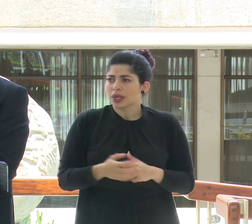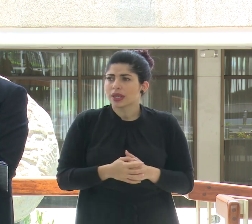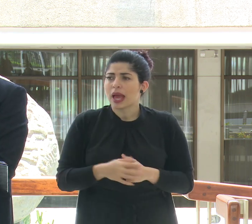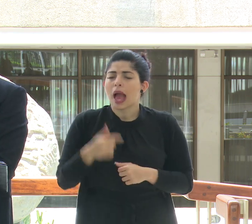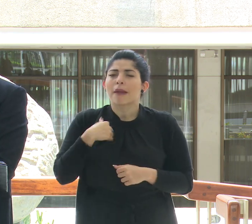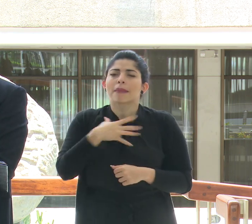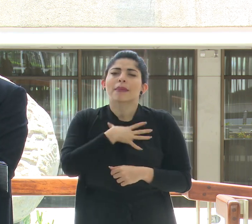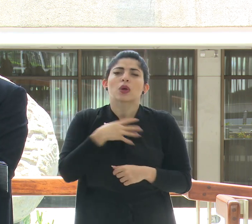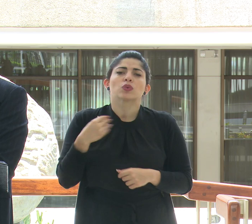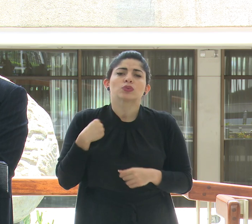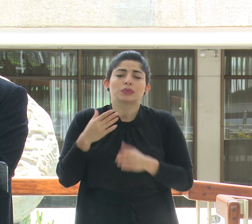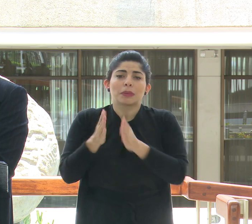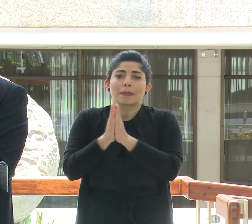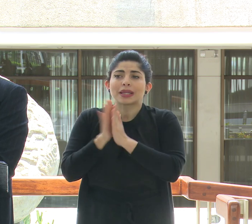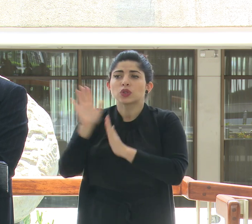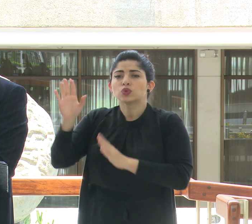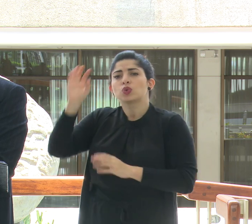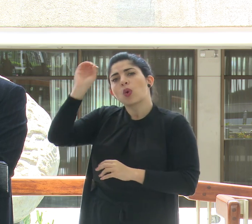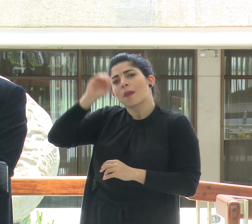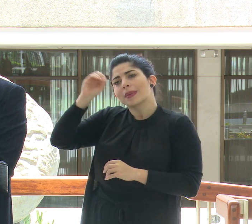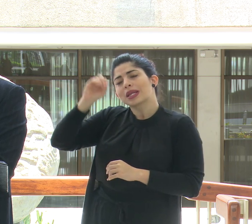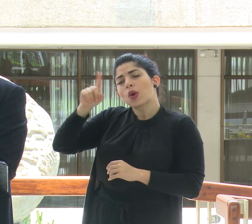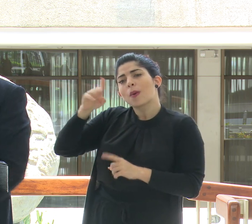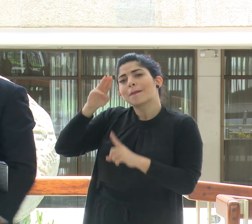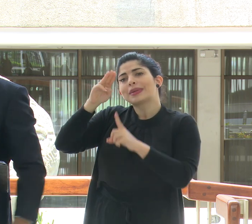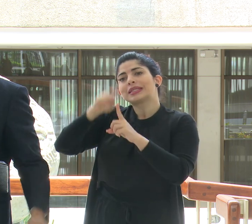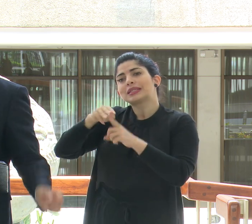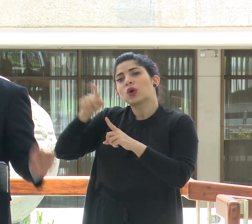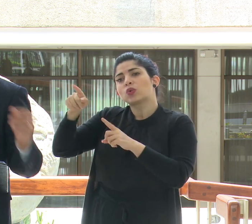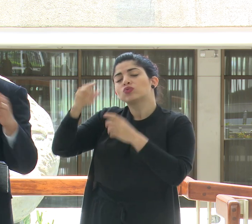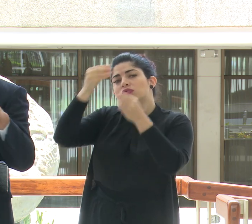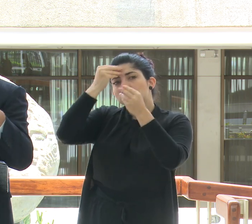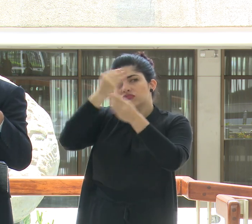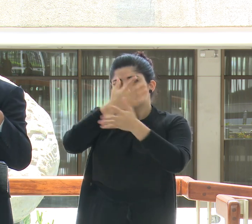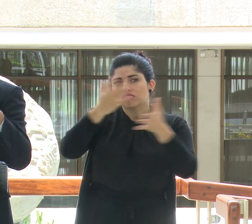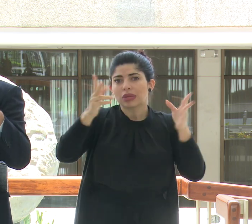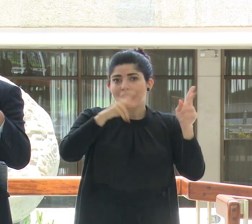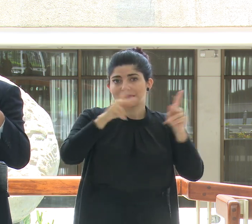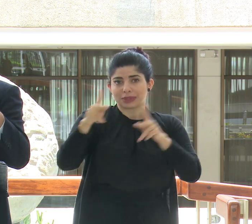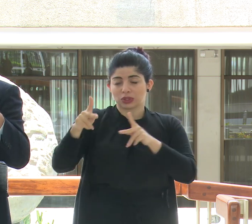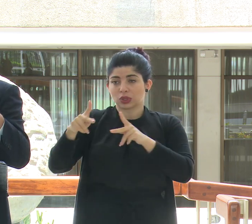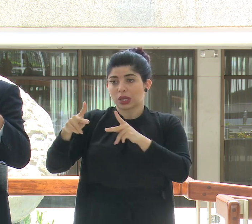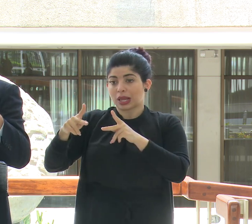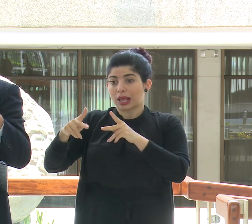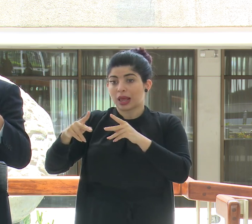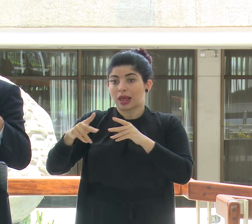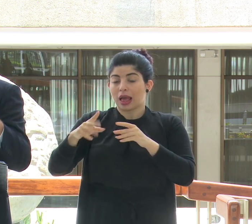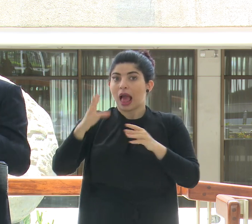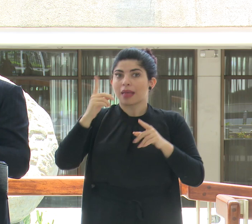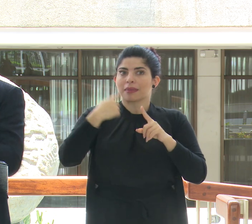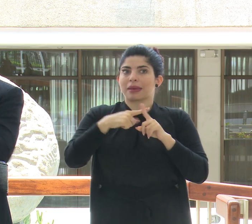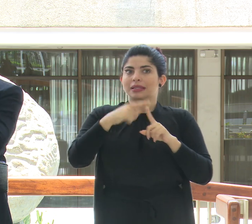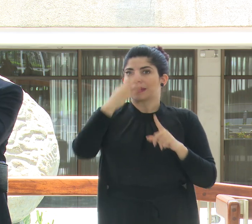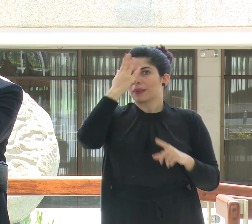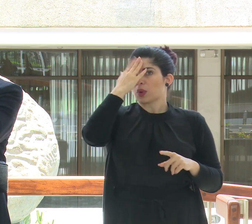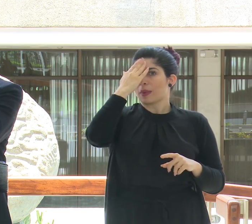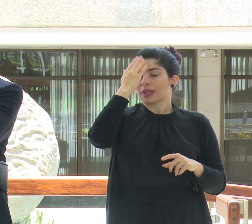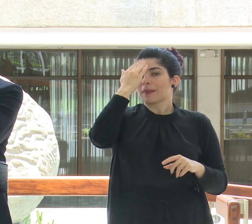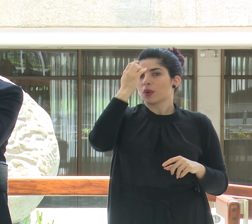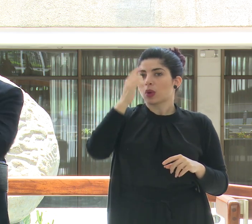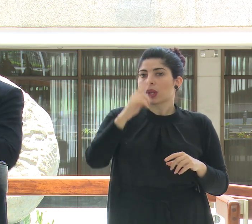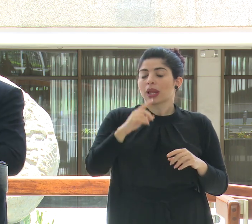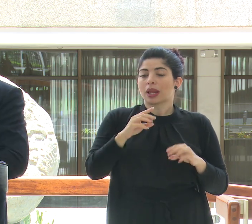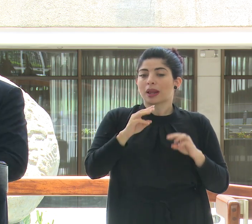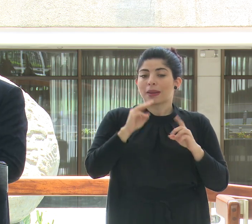me gustaría pedirle a usted una reacción, un mensaje que llevaría a usted a la ciudadanía, además de alarmante, porque el mensaje